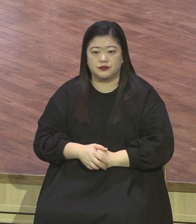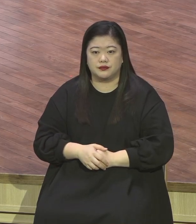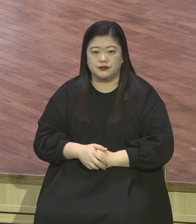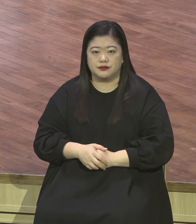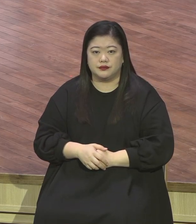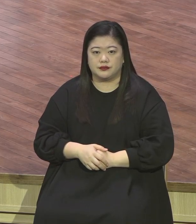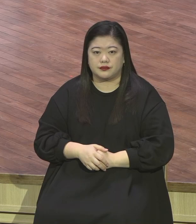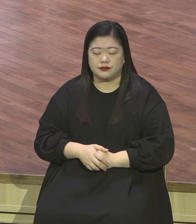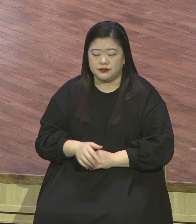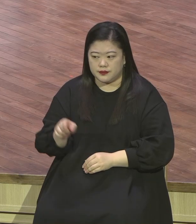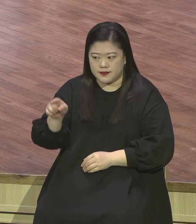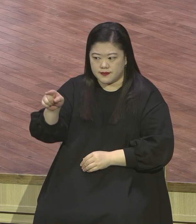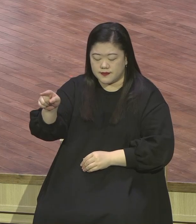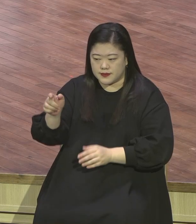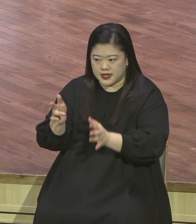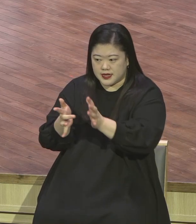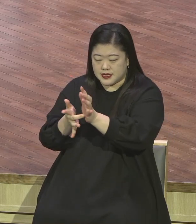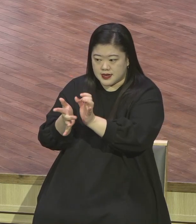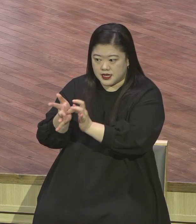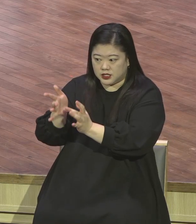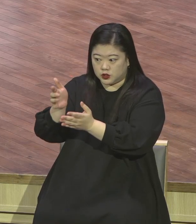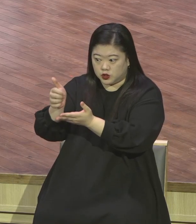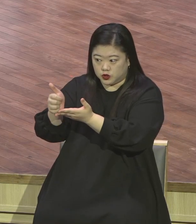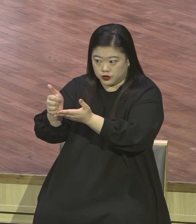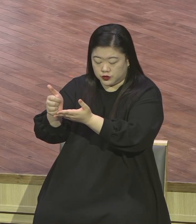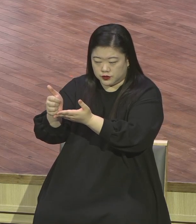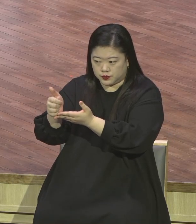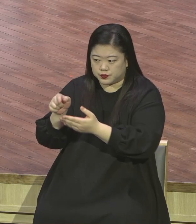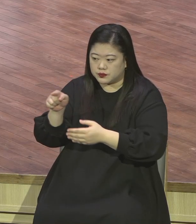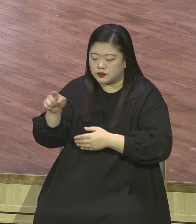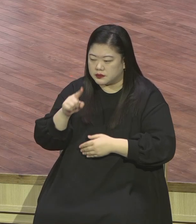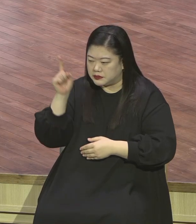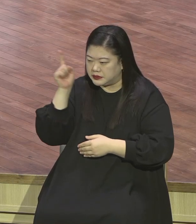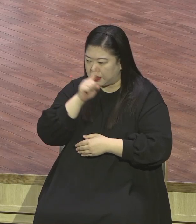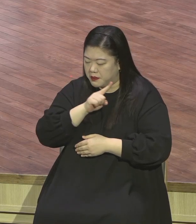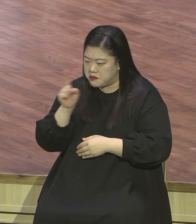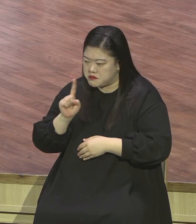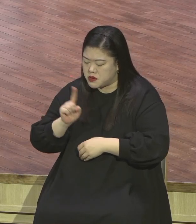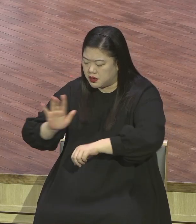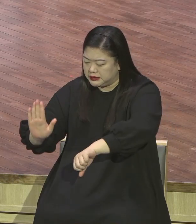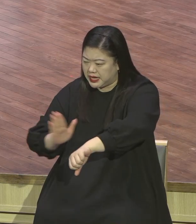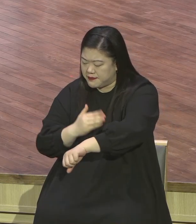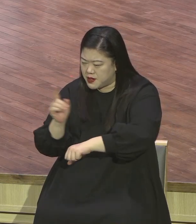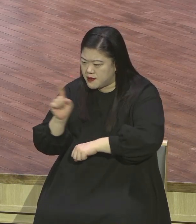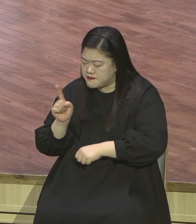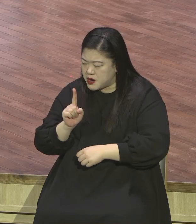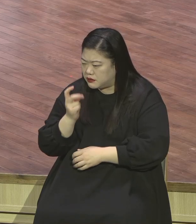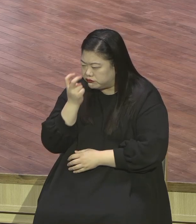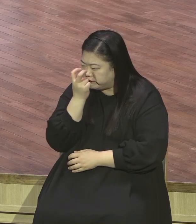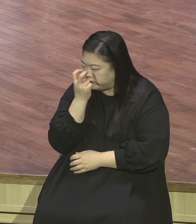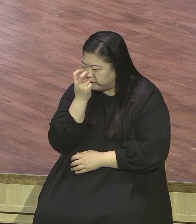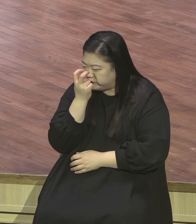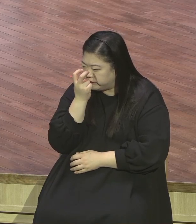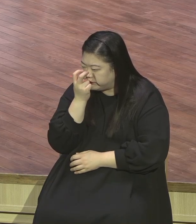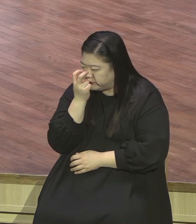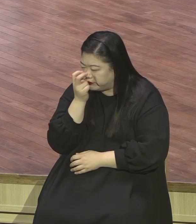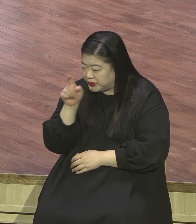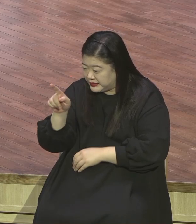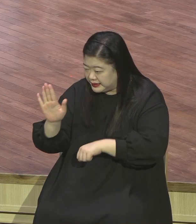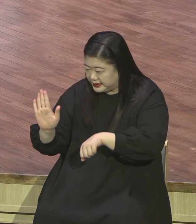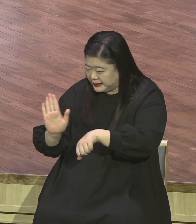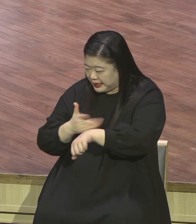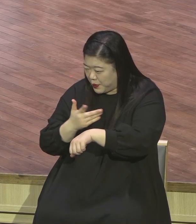예수를 저 예수를 율법적 규례를 가지고 그렇게 코트를 잡아서 고소를 해야 되겠는데